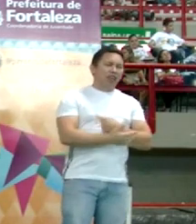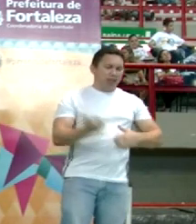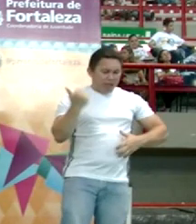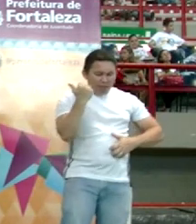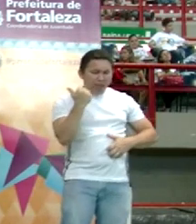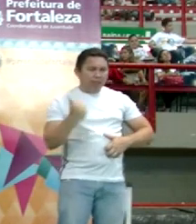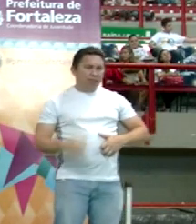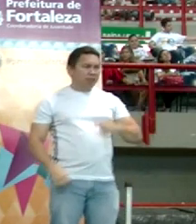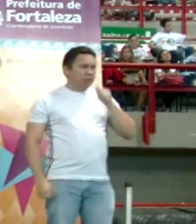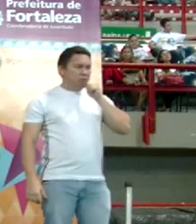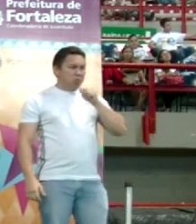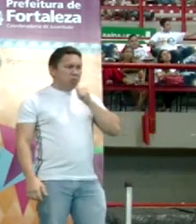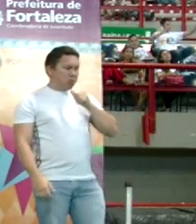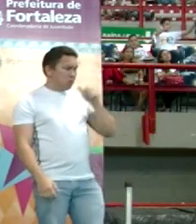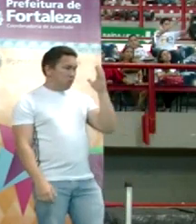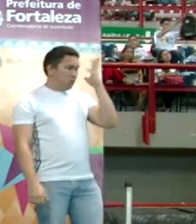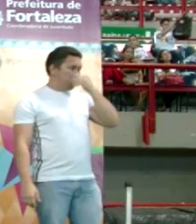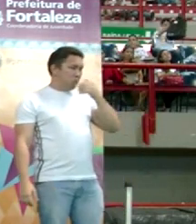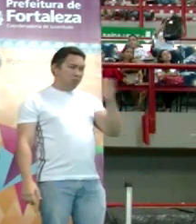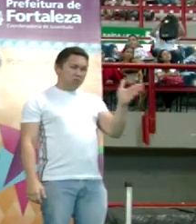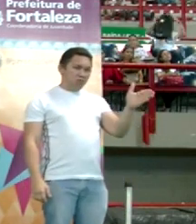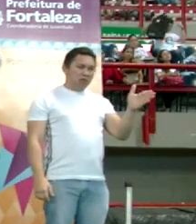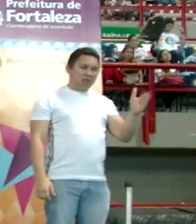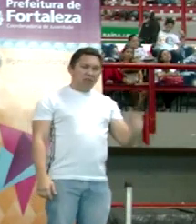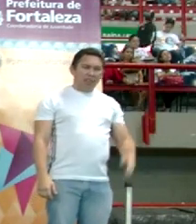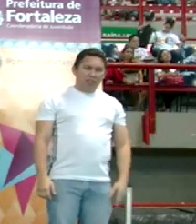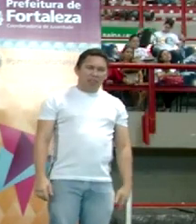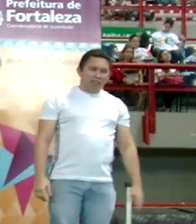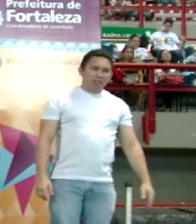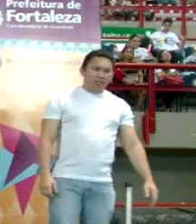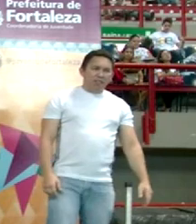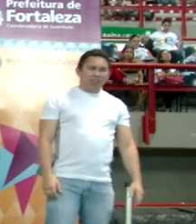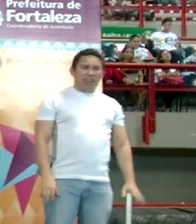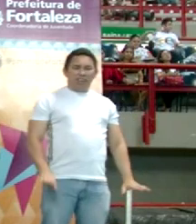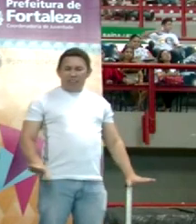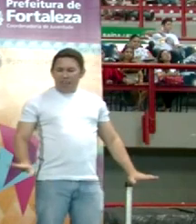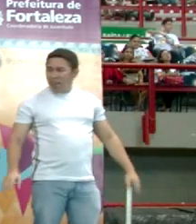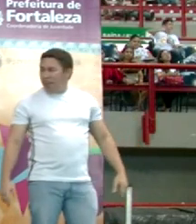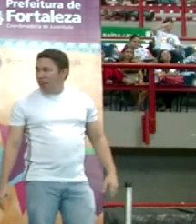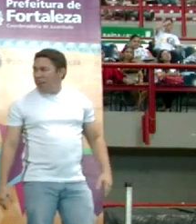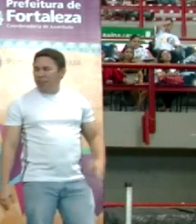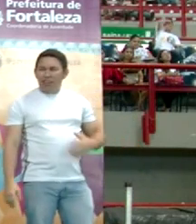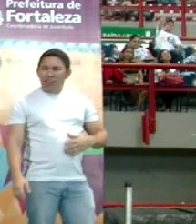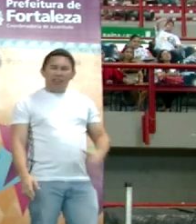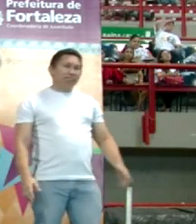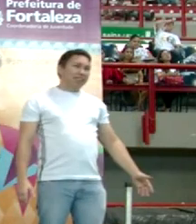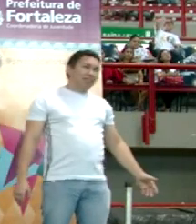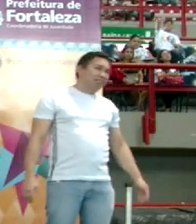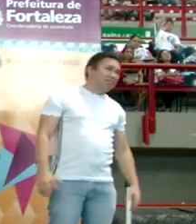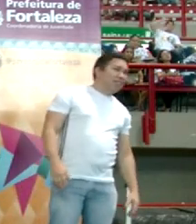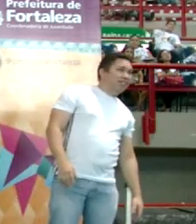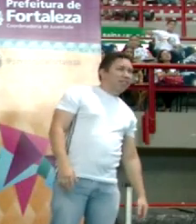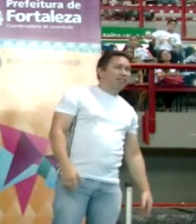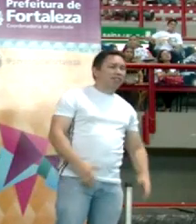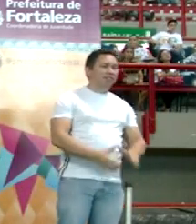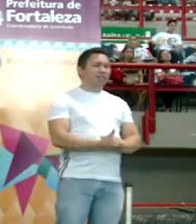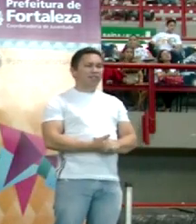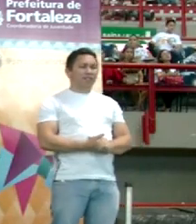vida, e tinha uma menina bonita, eu também não sei se era bonita, porque depois que a gente bebe, todo mundo é bonito, né? Aí eu estava lá, estava meio escuro, fui